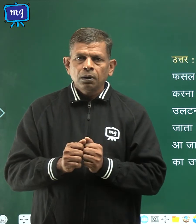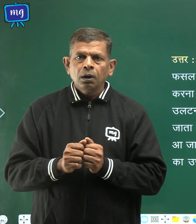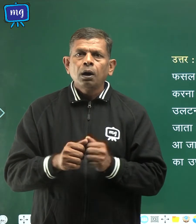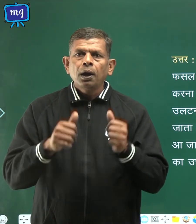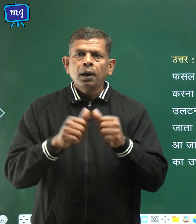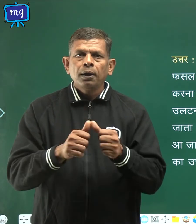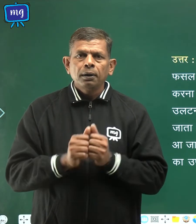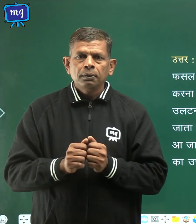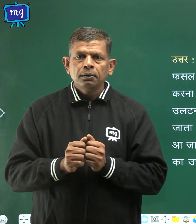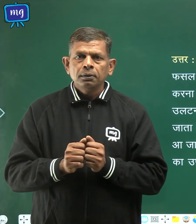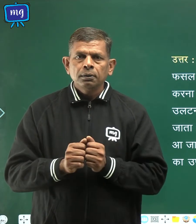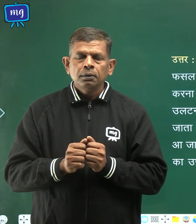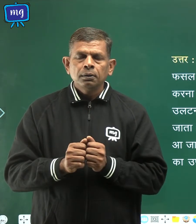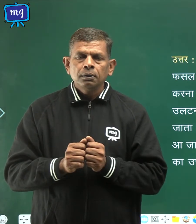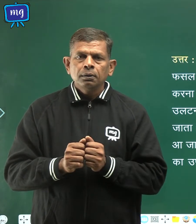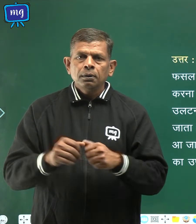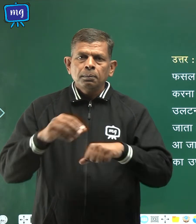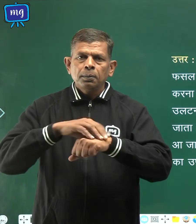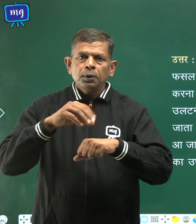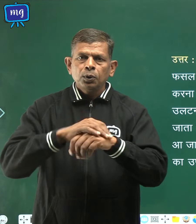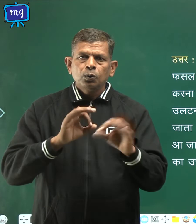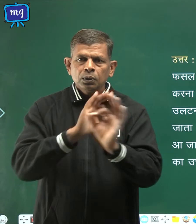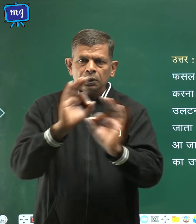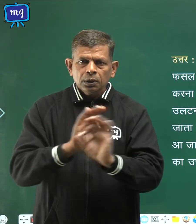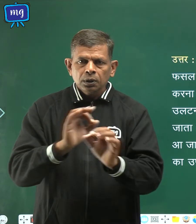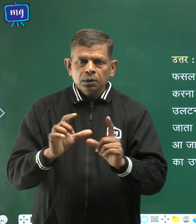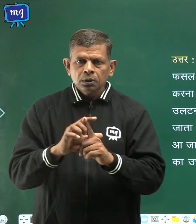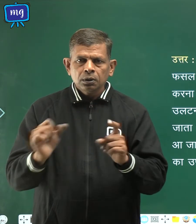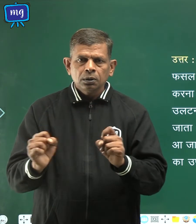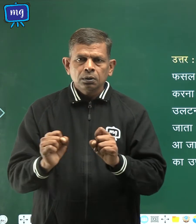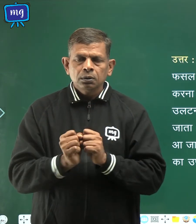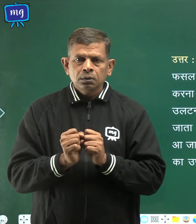अ, मिट्टी को तैयार करना।